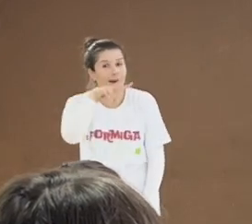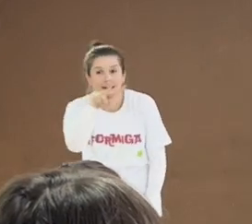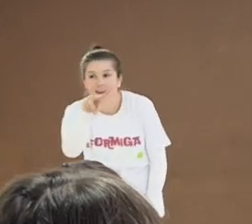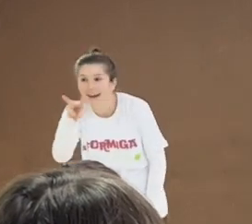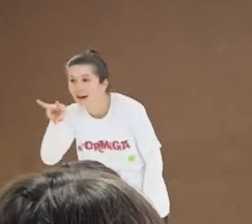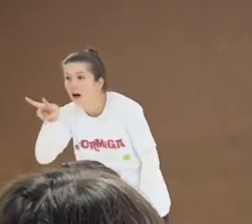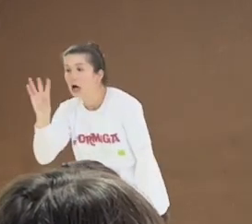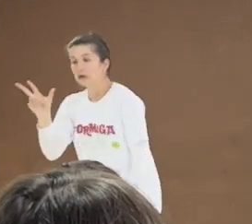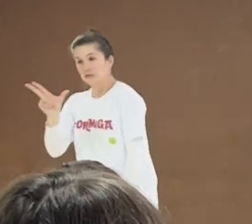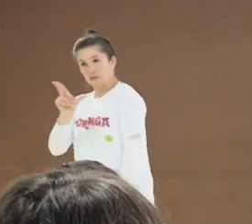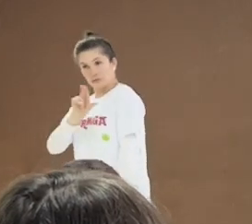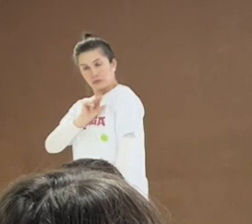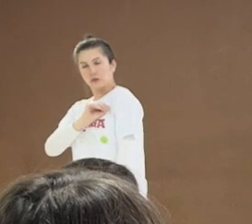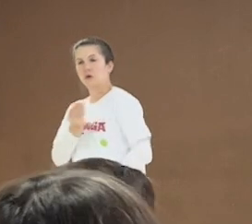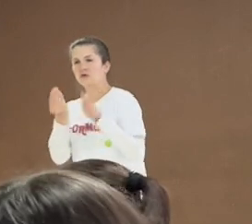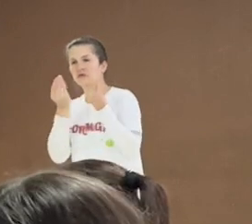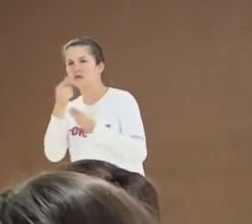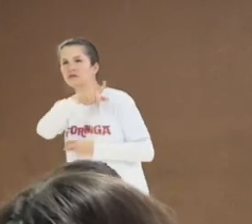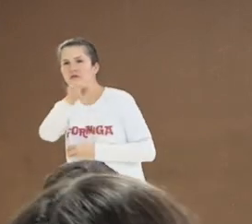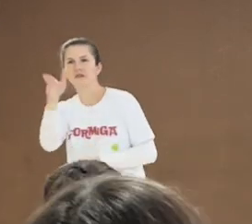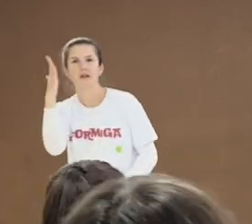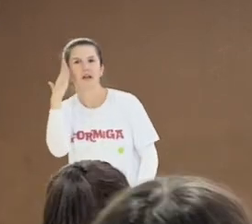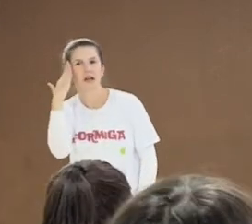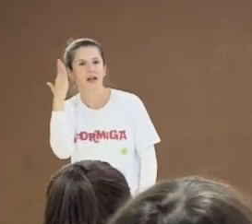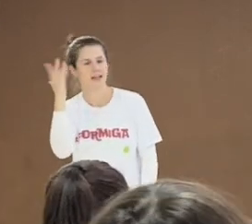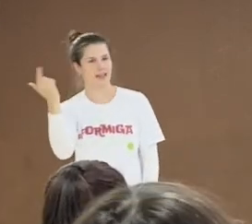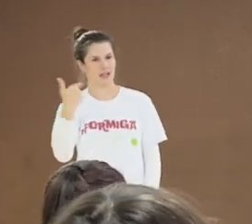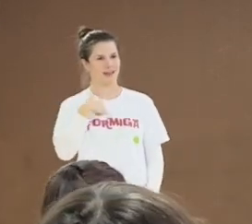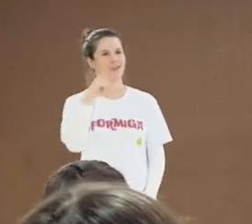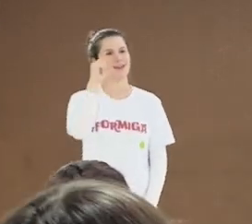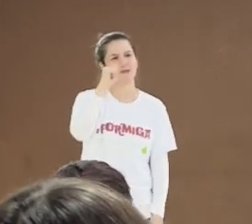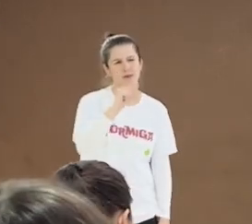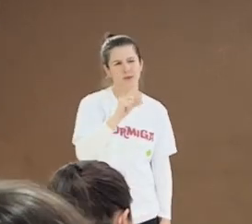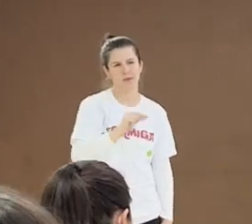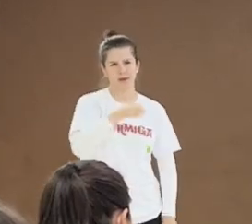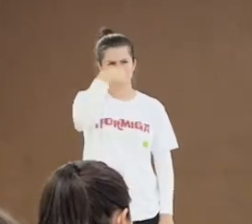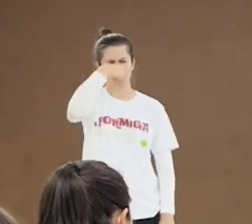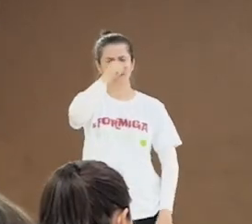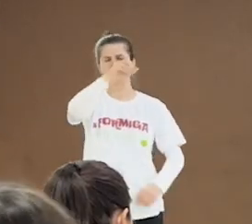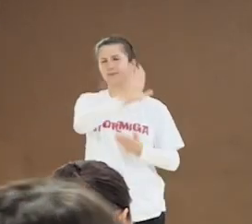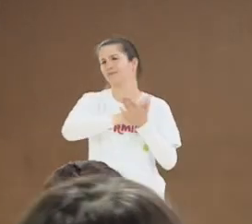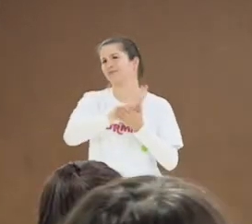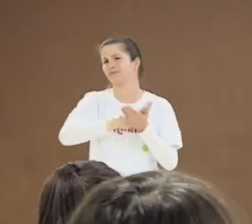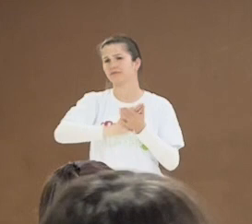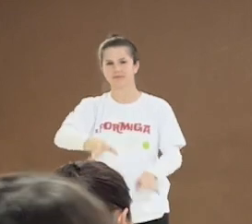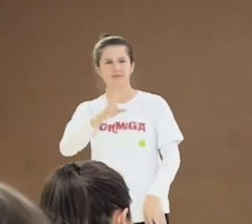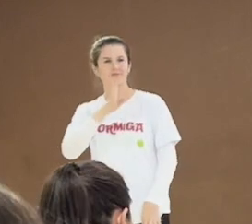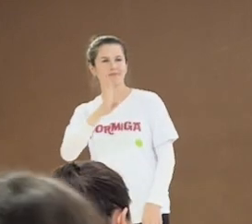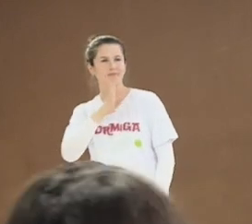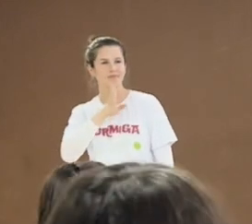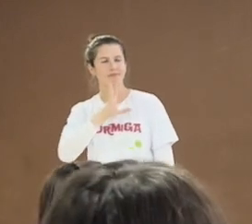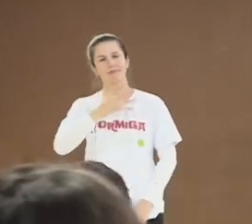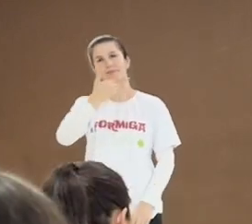Viu? Nossa, você sabia desse lugar? Sou pequena, mas não sou boba. Conheço essa floresta mais do que você